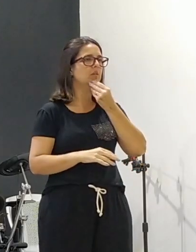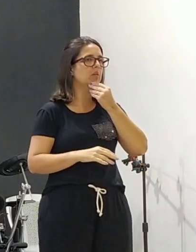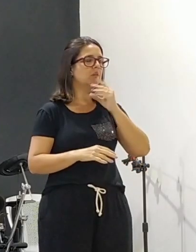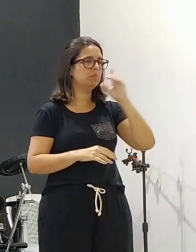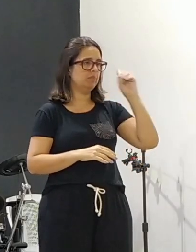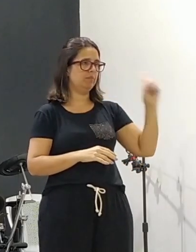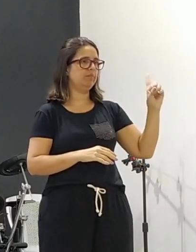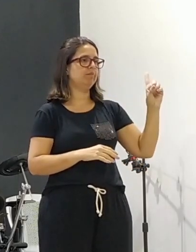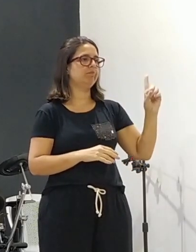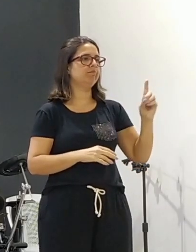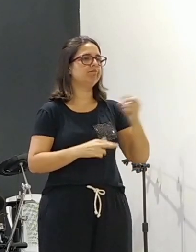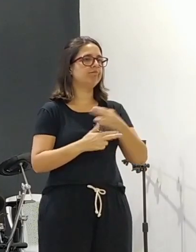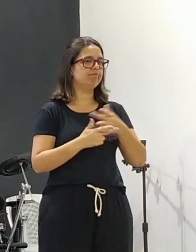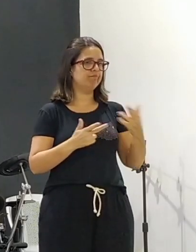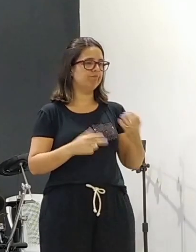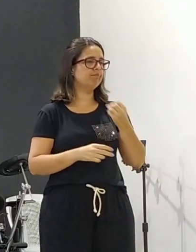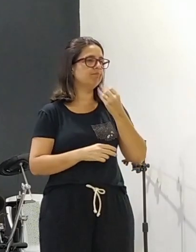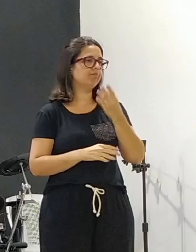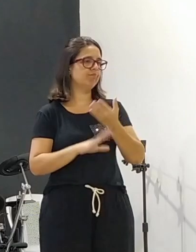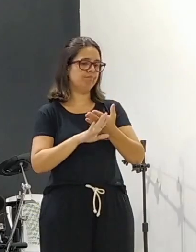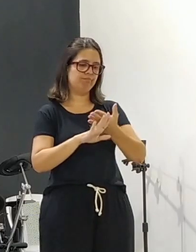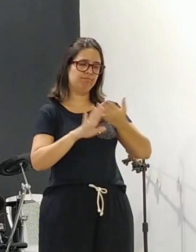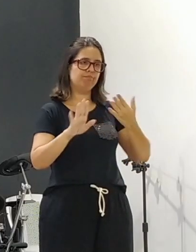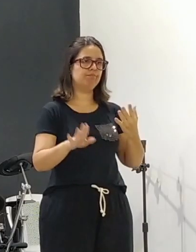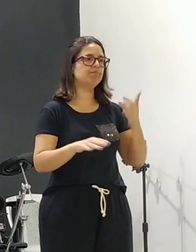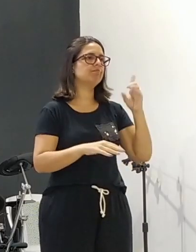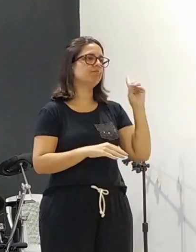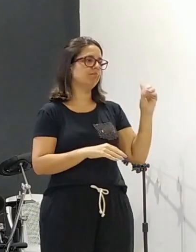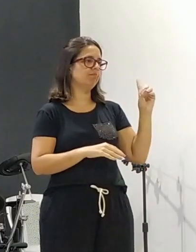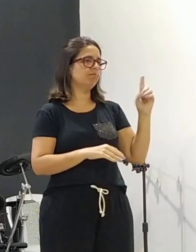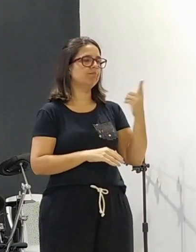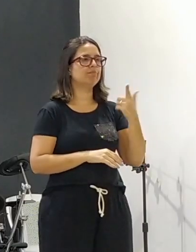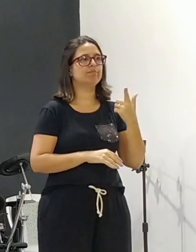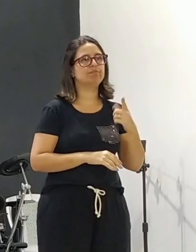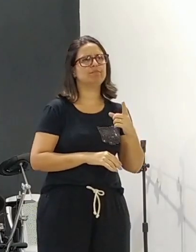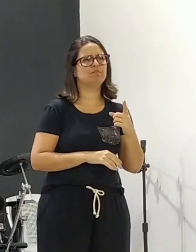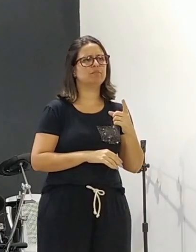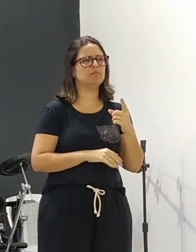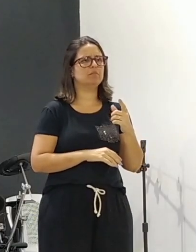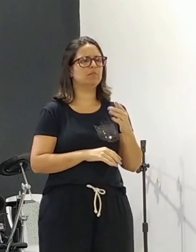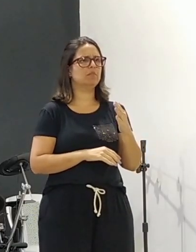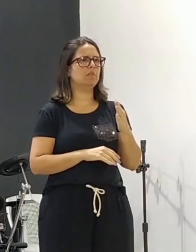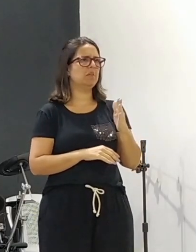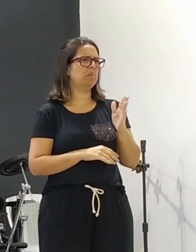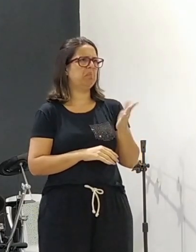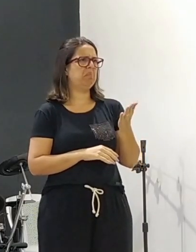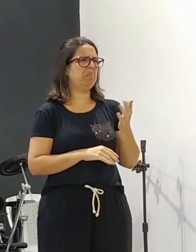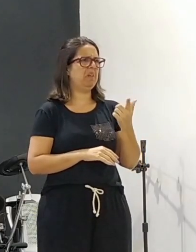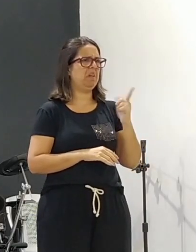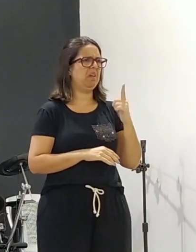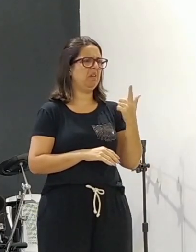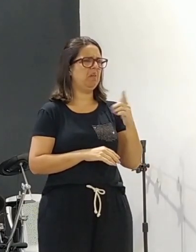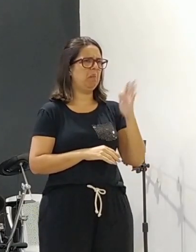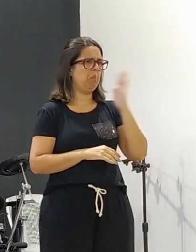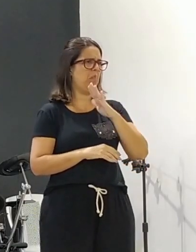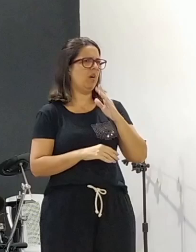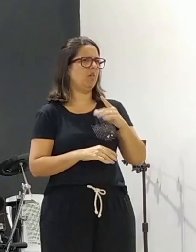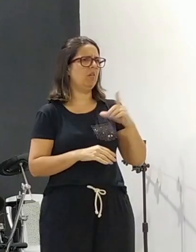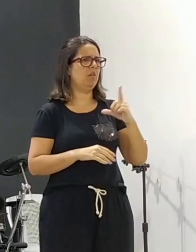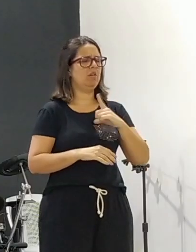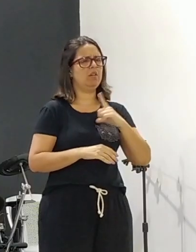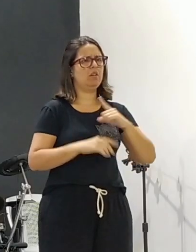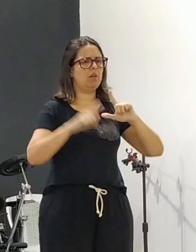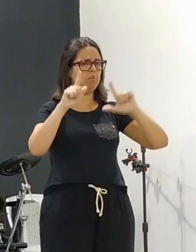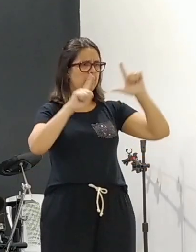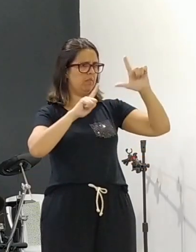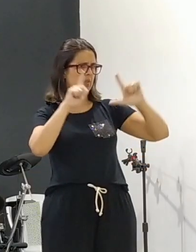as coisas boas às vezes nos separam de Deus. Não existe mal nenhum que você tenha uma televisão na sua casa, mas quando essa televisão